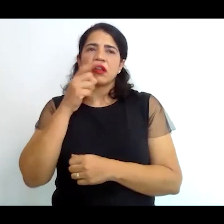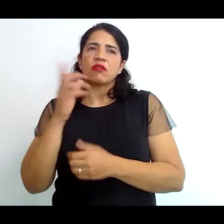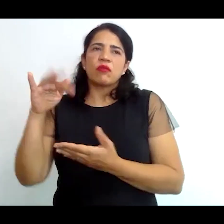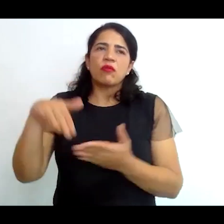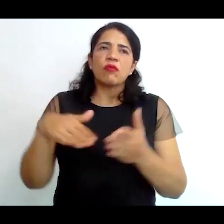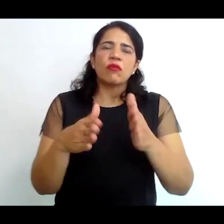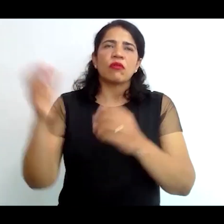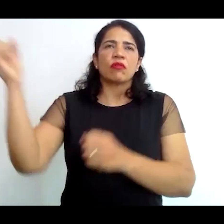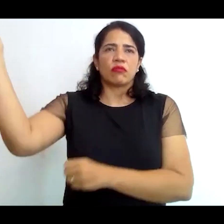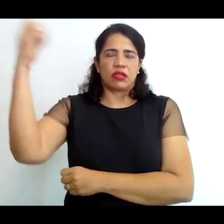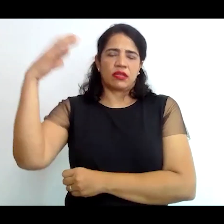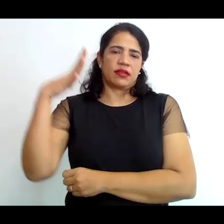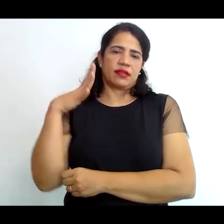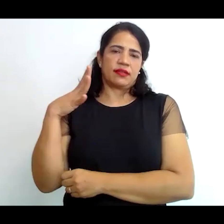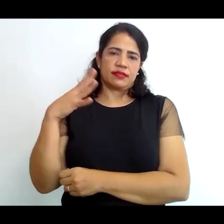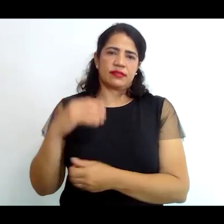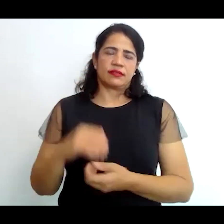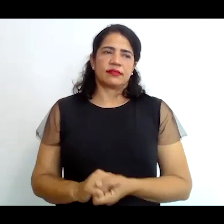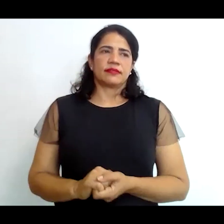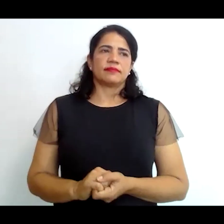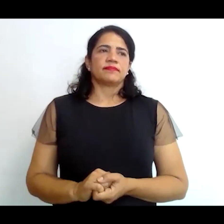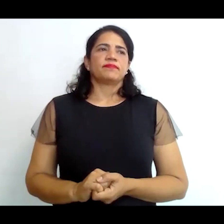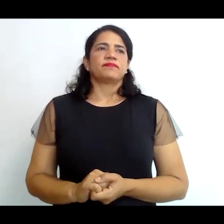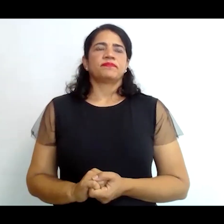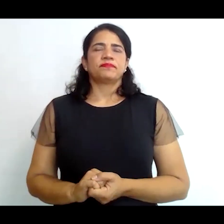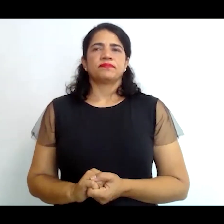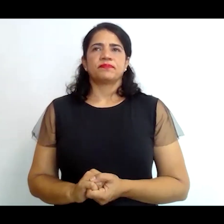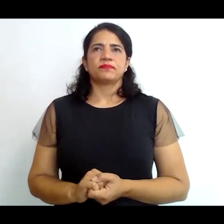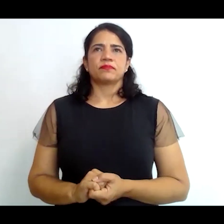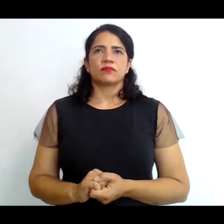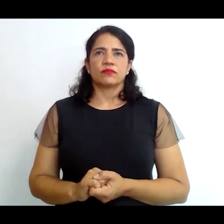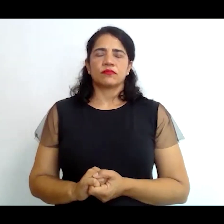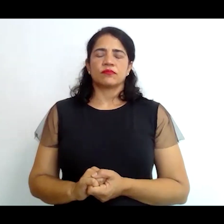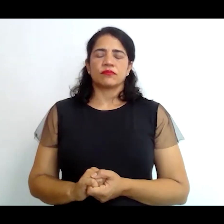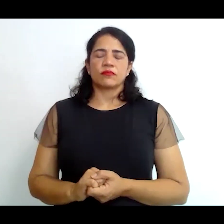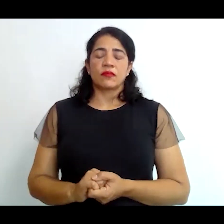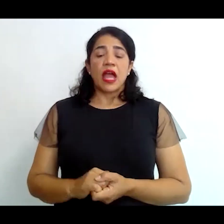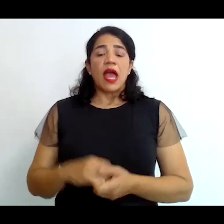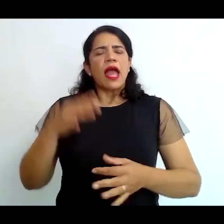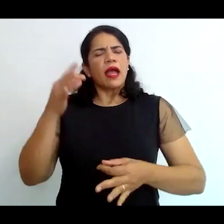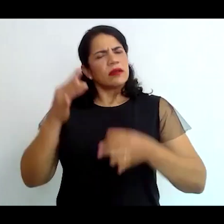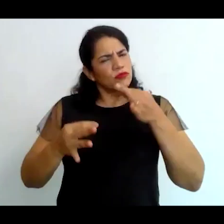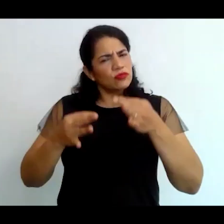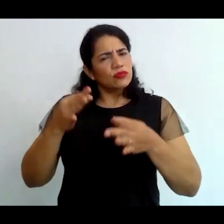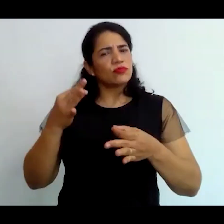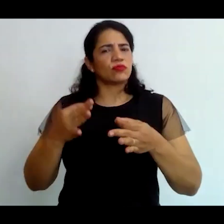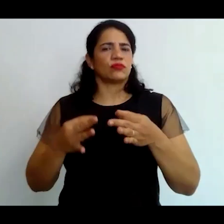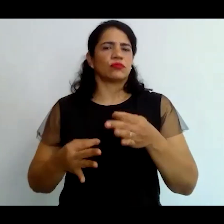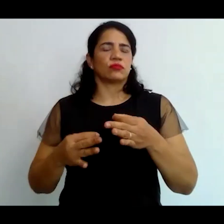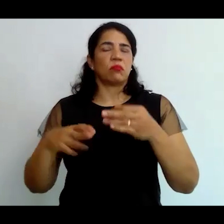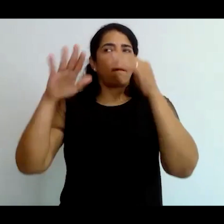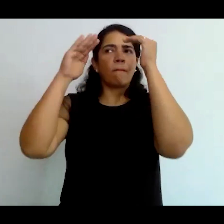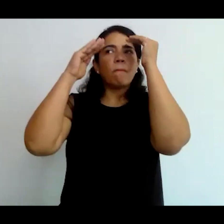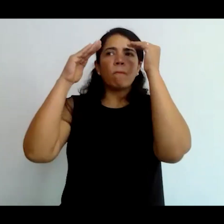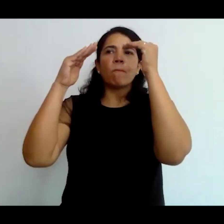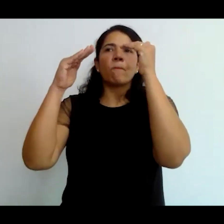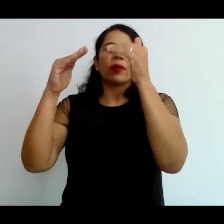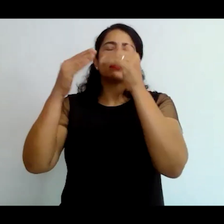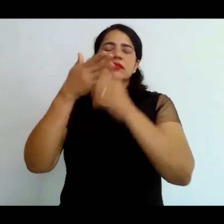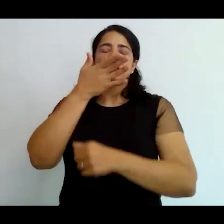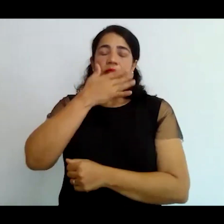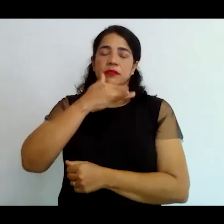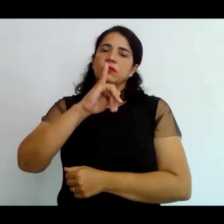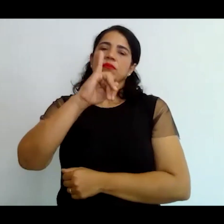indica, irmãos, que isso é correto, é próprio da relação dos filhos com os pais. Irmão, a relação dos filhos com os